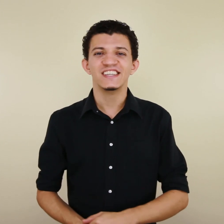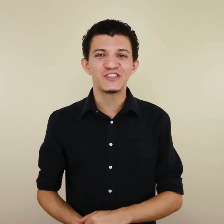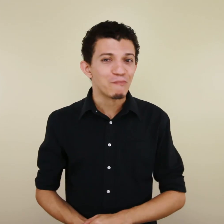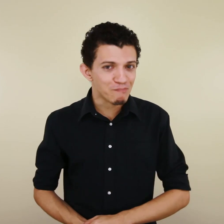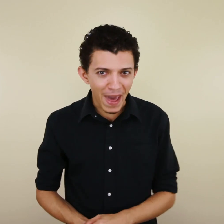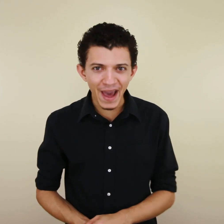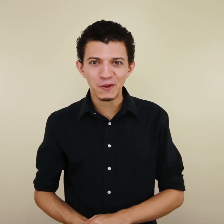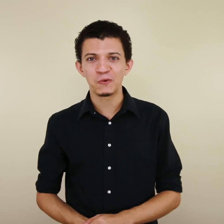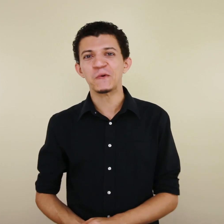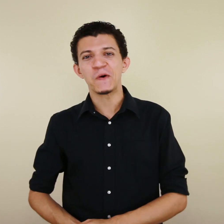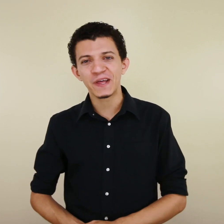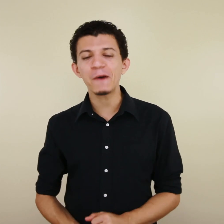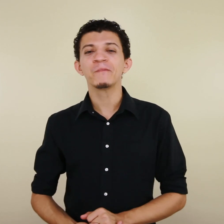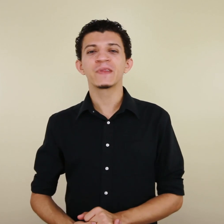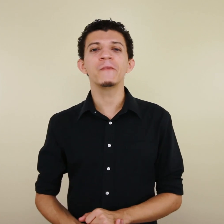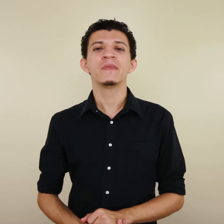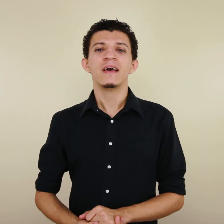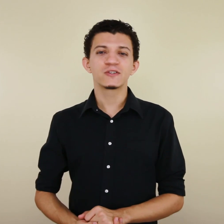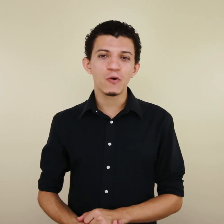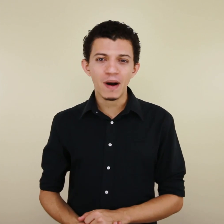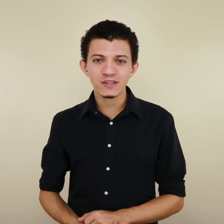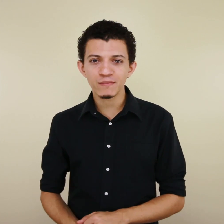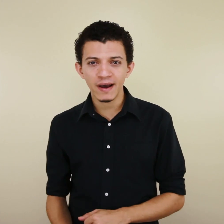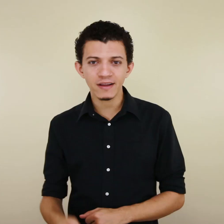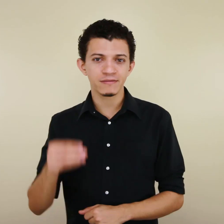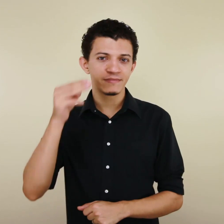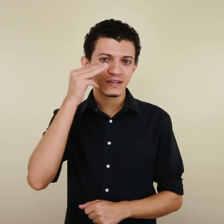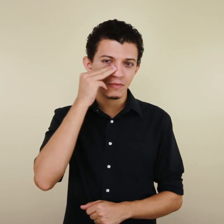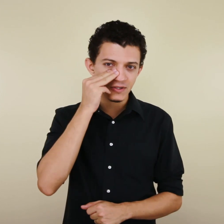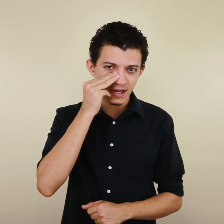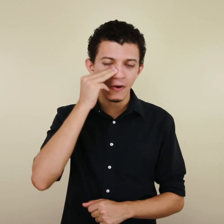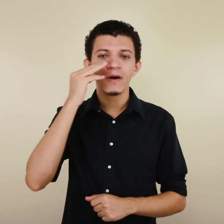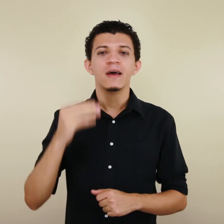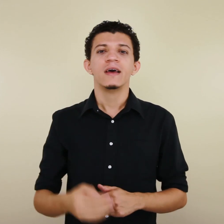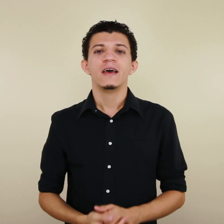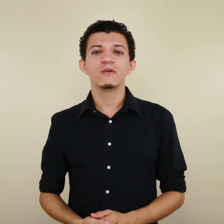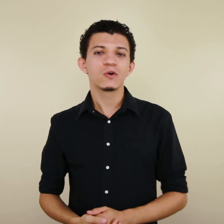de perto, ok? Então, eu sou o Madison Barreto, esse é o meu sinal, eu sou o